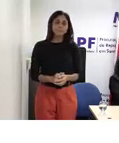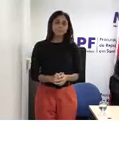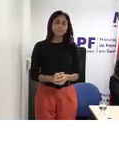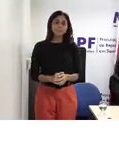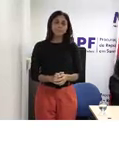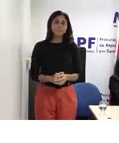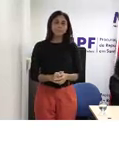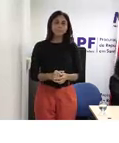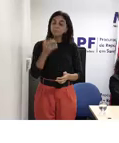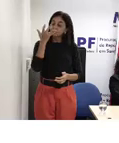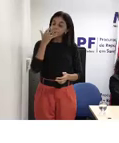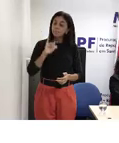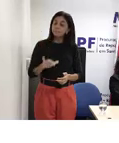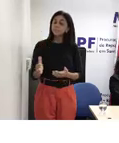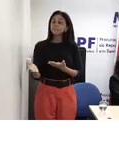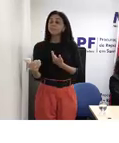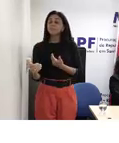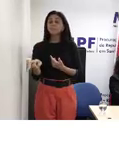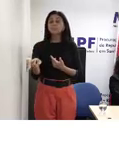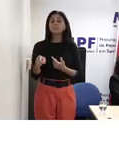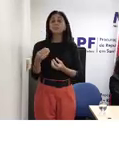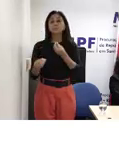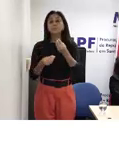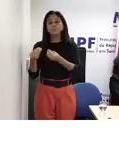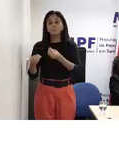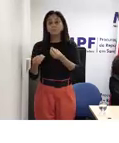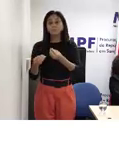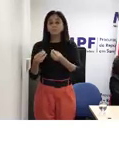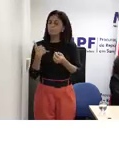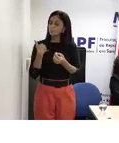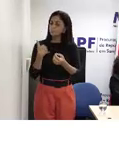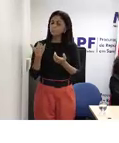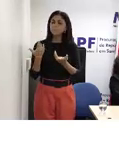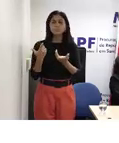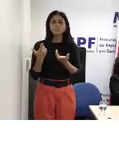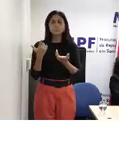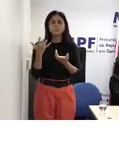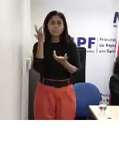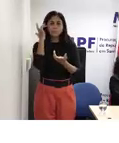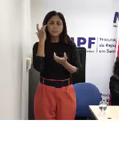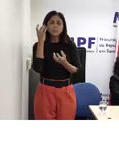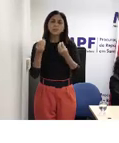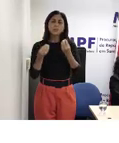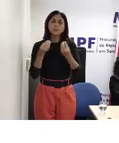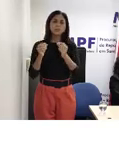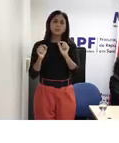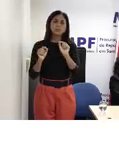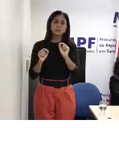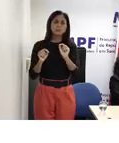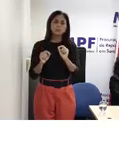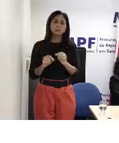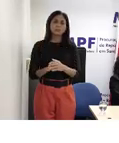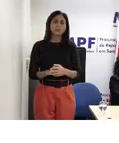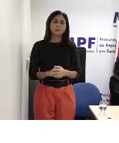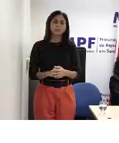vítimas que também entendo eu que já houve uma desatualização por causa da crescente da